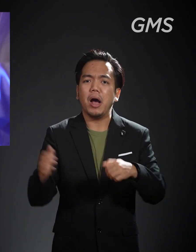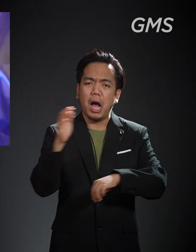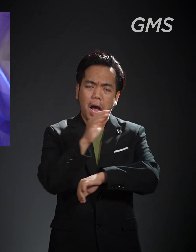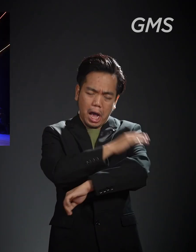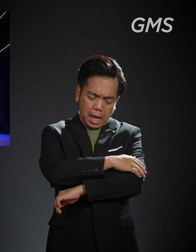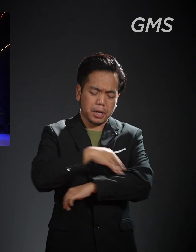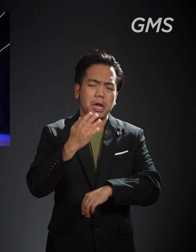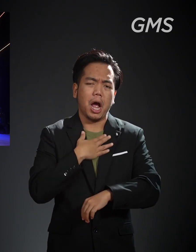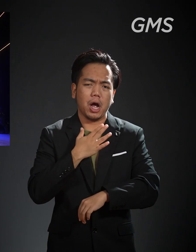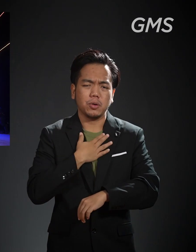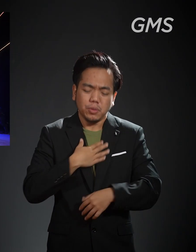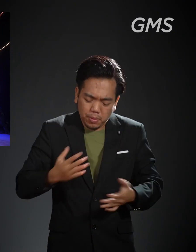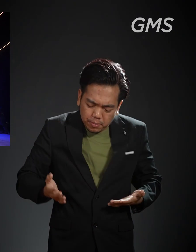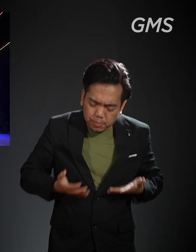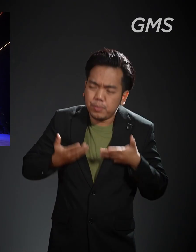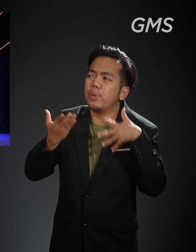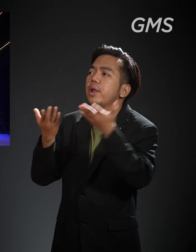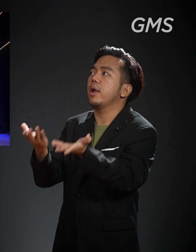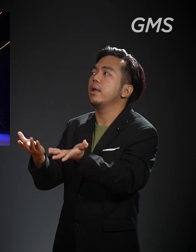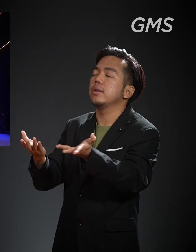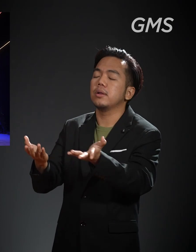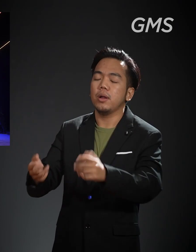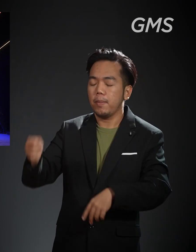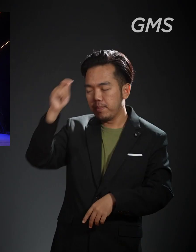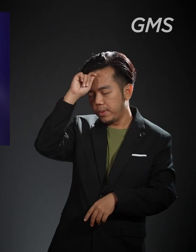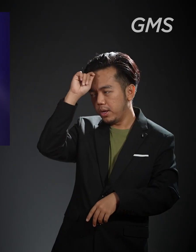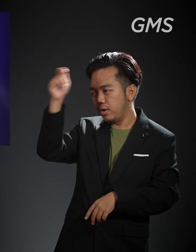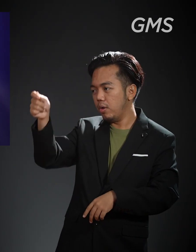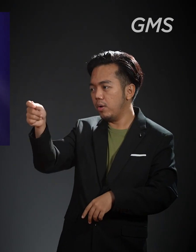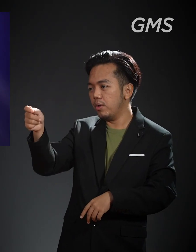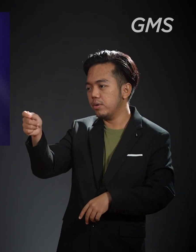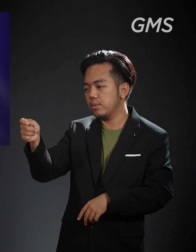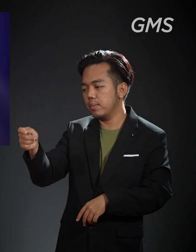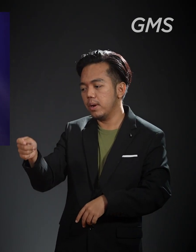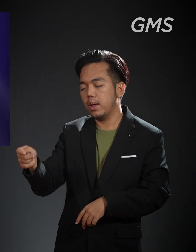Sepanjang hari ku beri